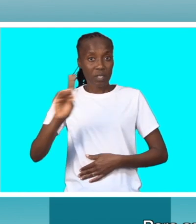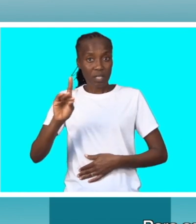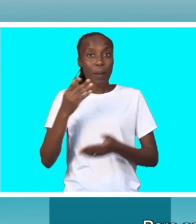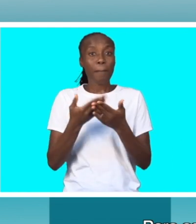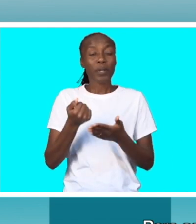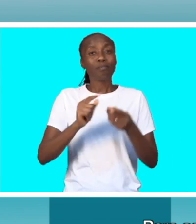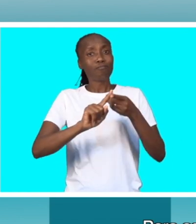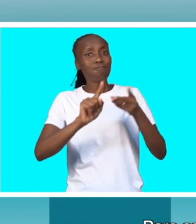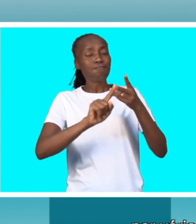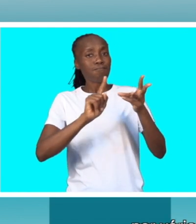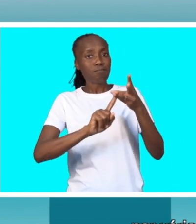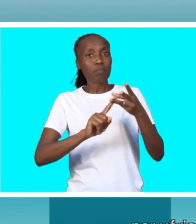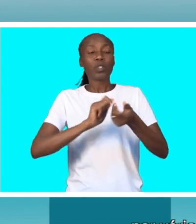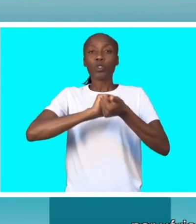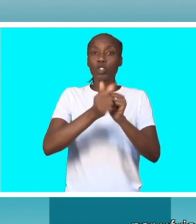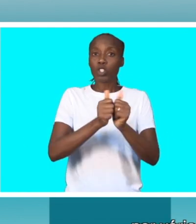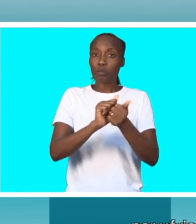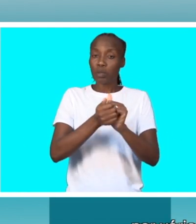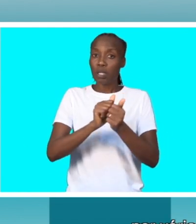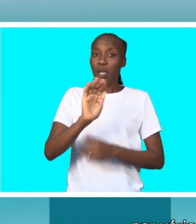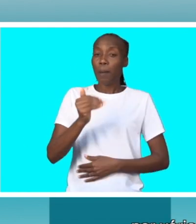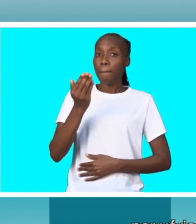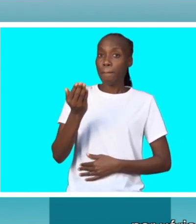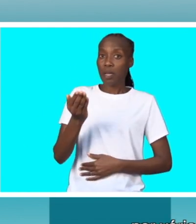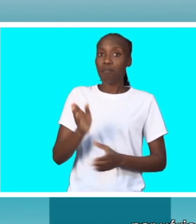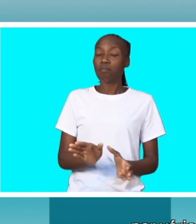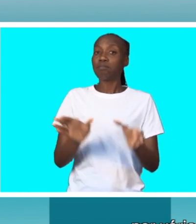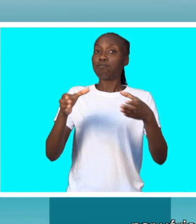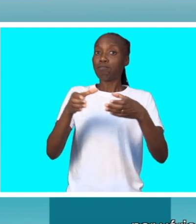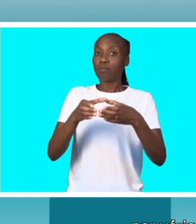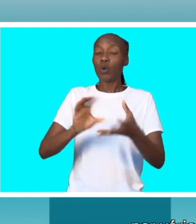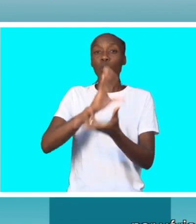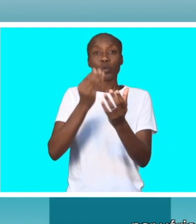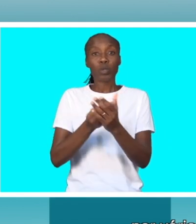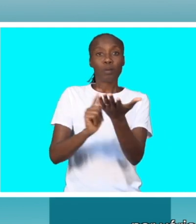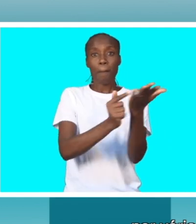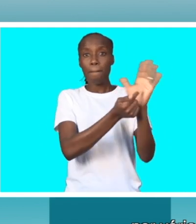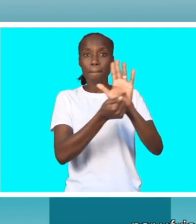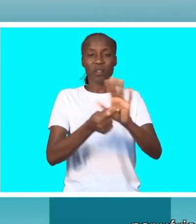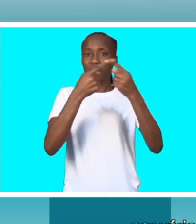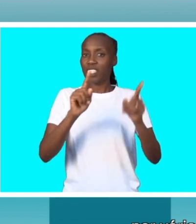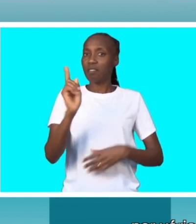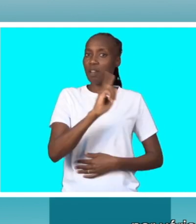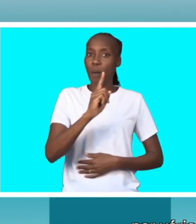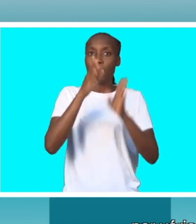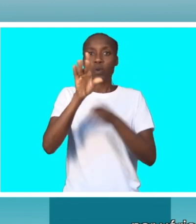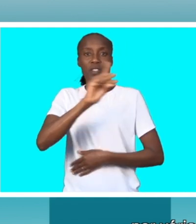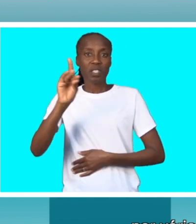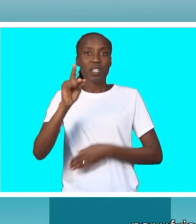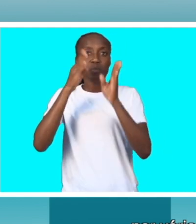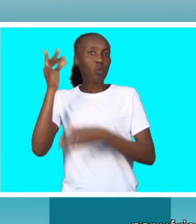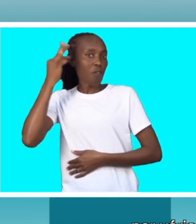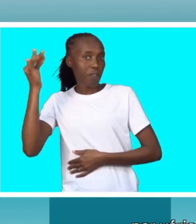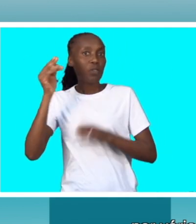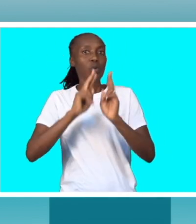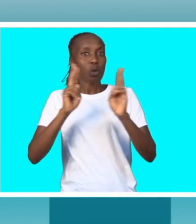PCDs Socializam-se menos Por causa disto Mais aquilo Mas o desporto Vá mais para Agrupar Todos eles Para mostrar que não há Diferença entre